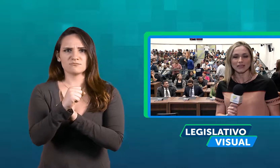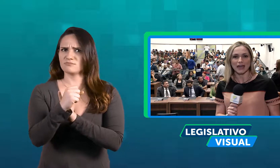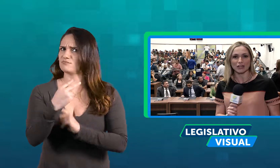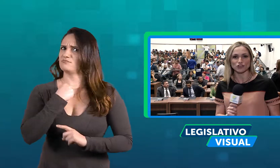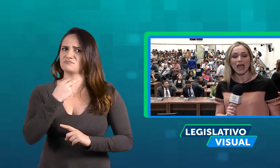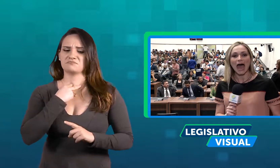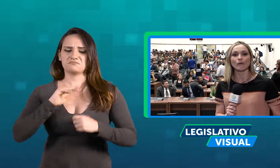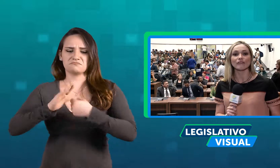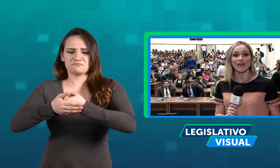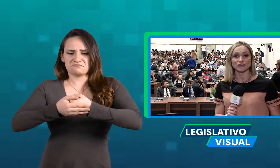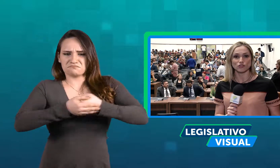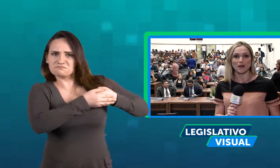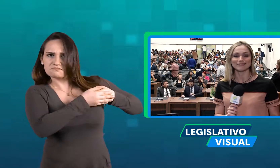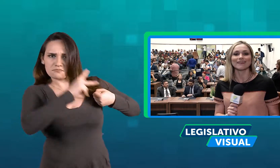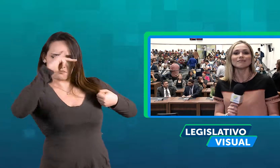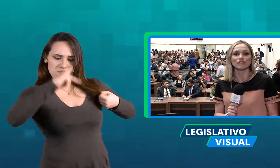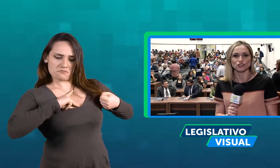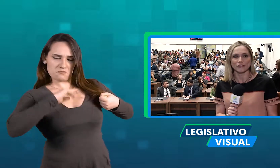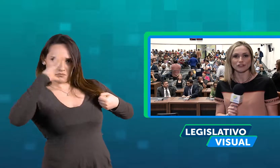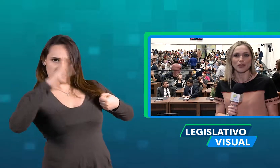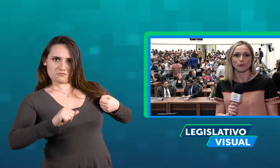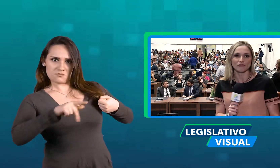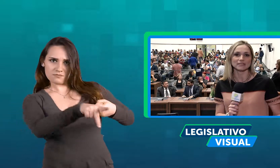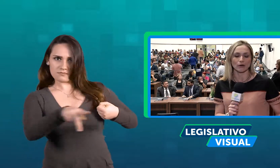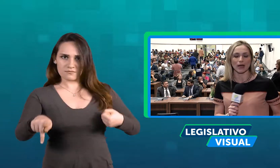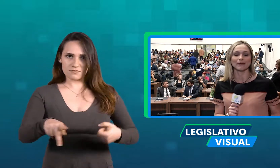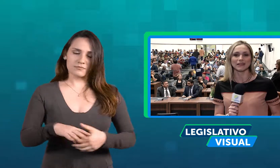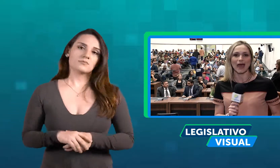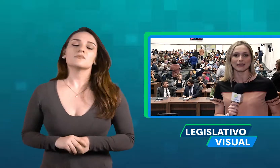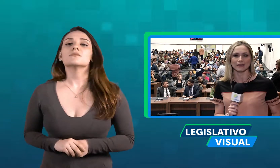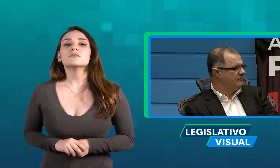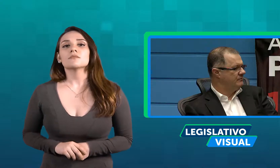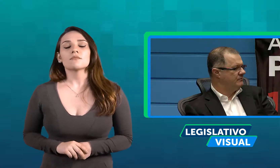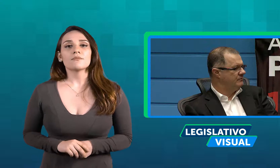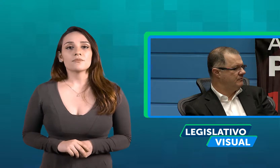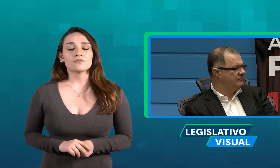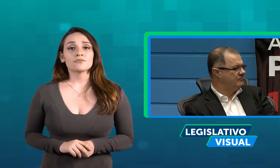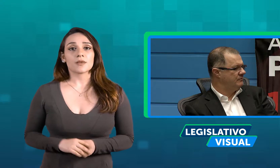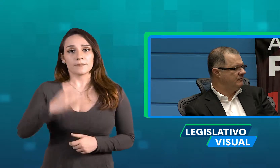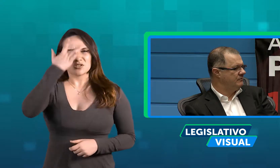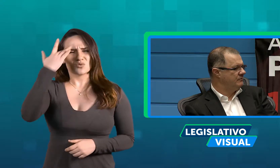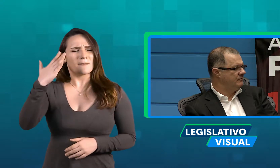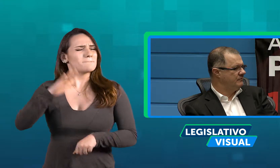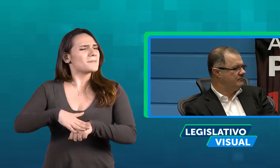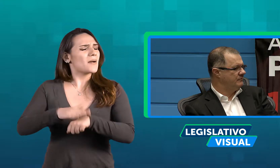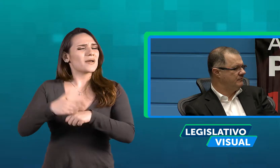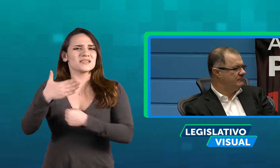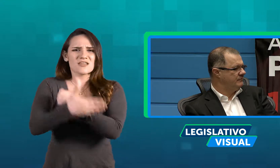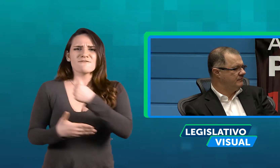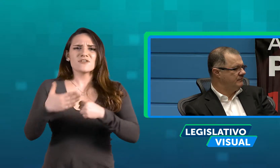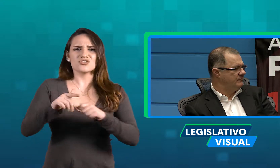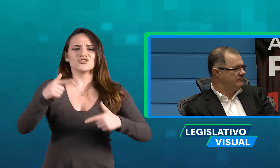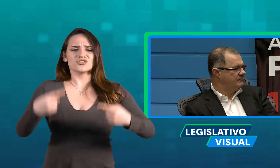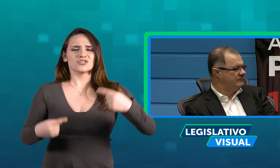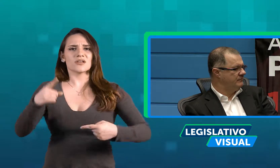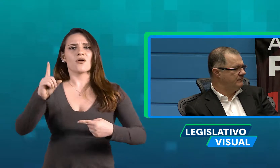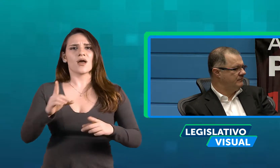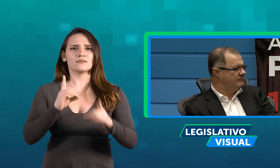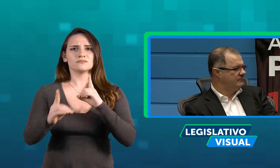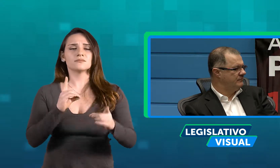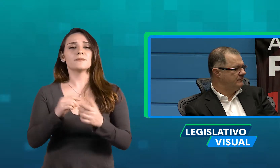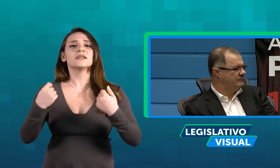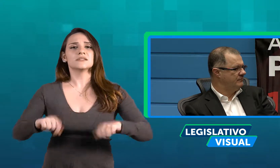com a sociedade, ao invés de uma tentativa de aprovação arbitrária. Um dos principais defensores do diálogo